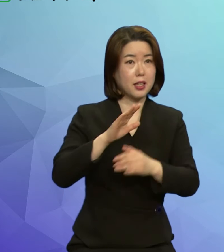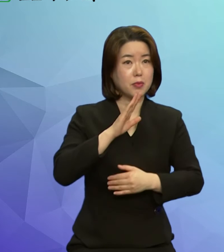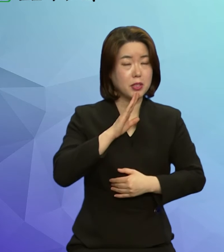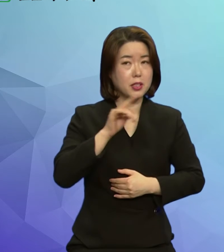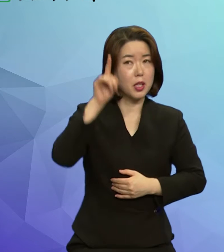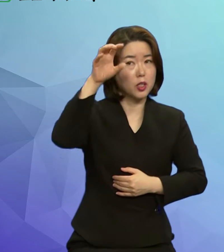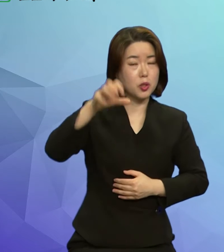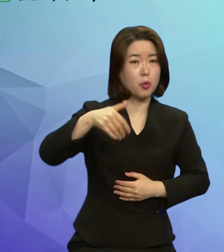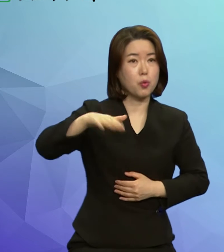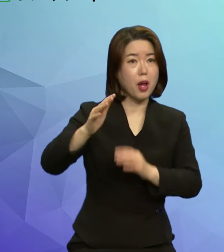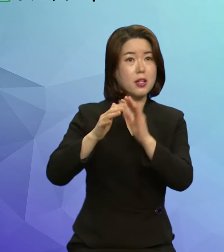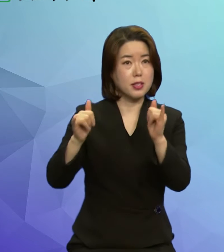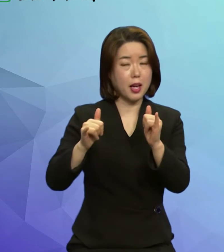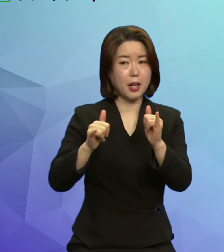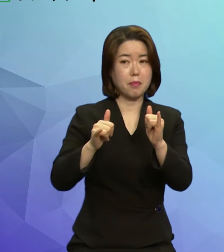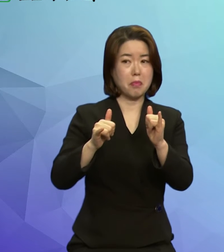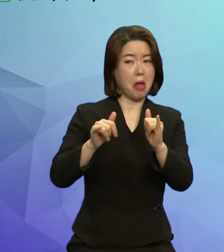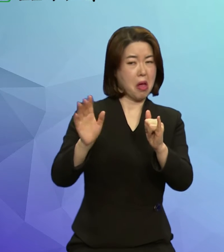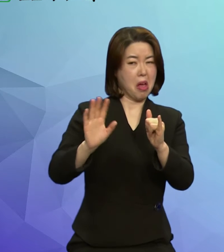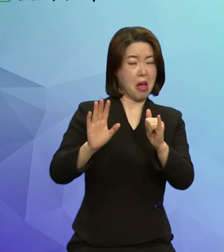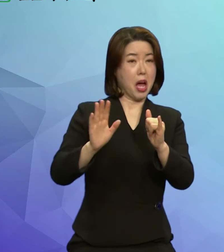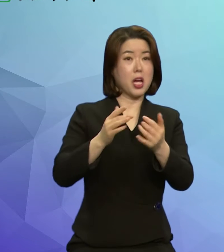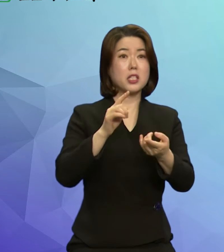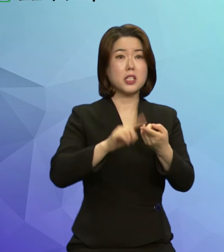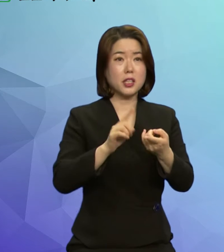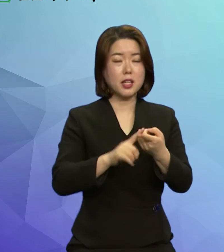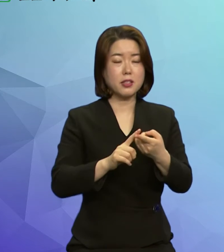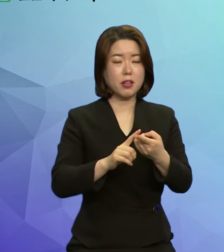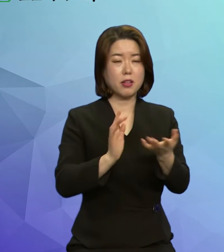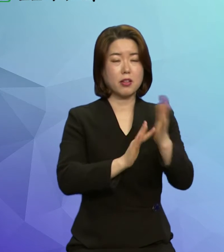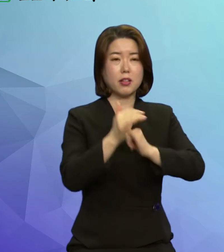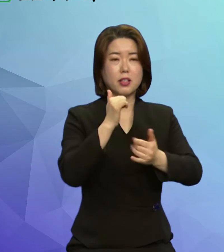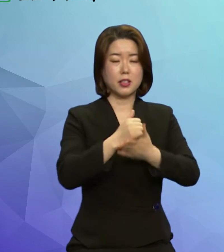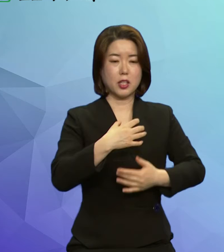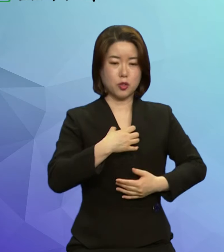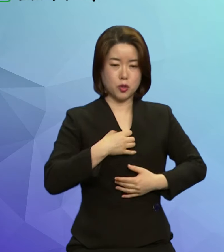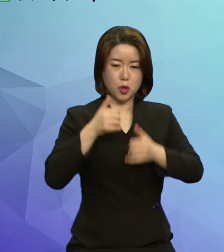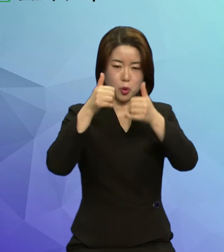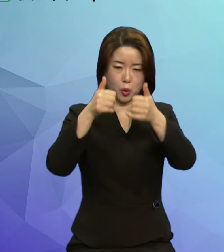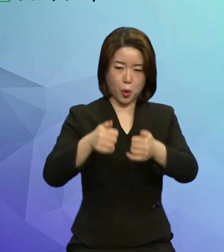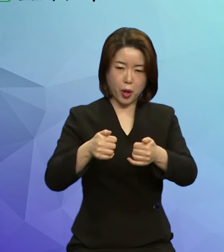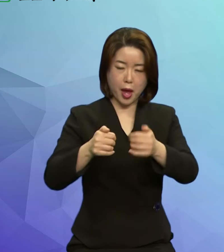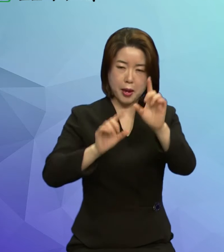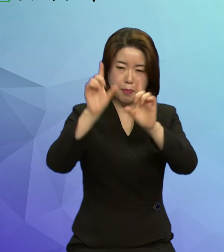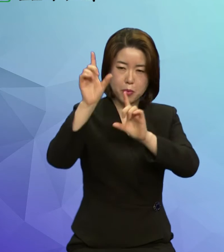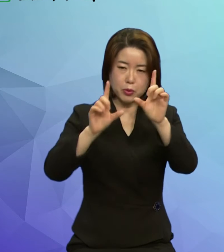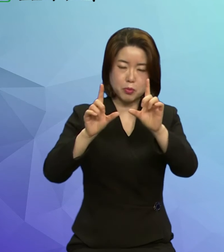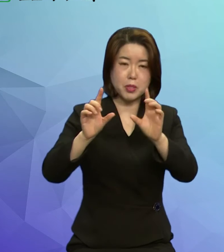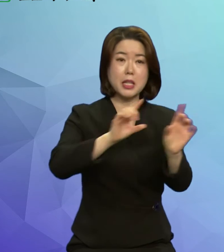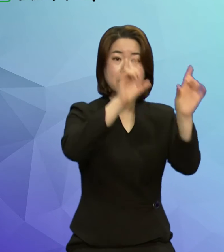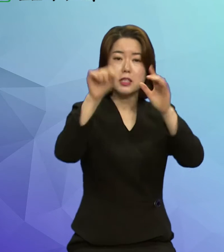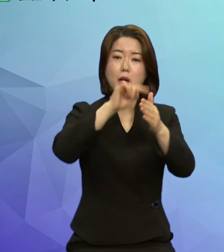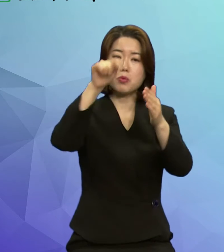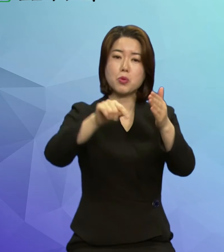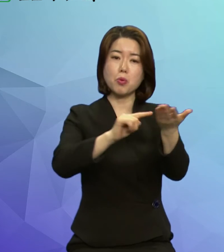진짜 천국에 갈 사람인지 아닌지는 예수님을 경외함이 그 사람의 삶 속에 있는지를 보아야